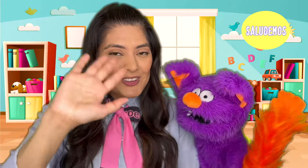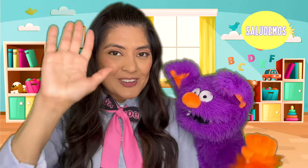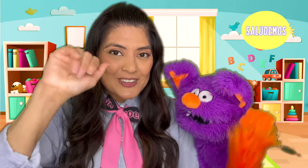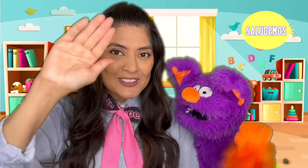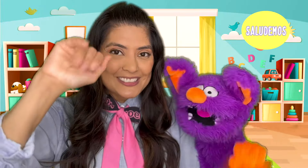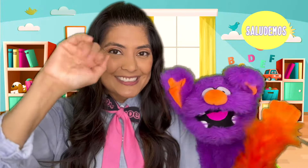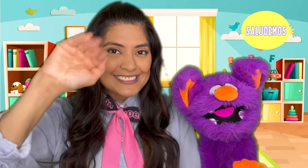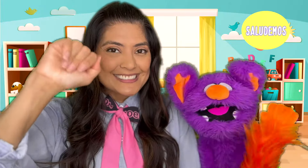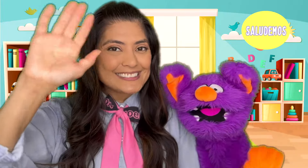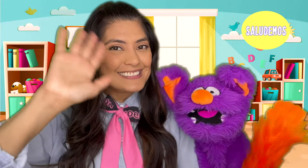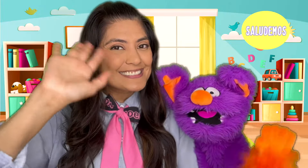Saludemos.